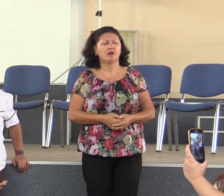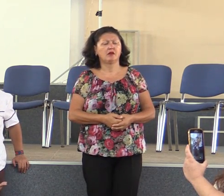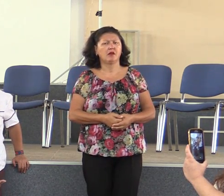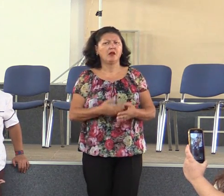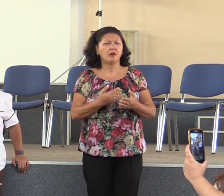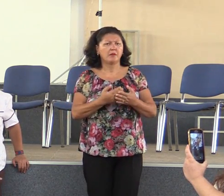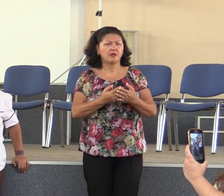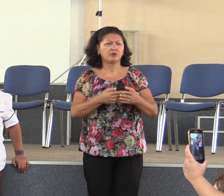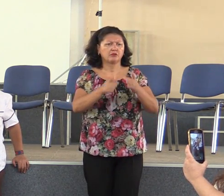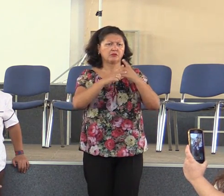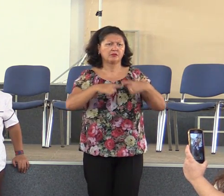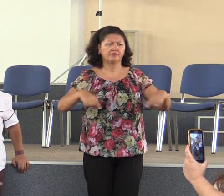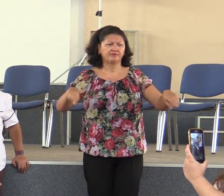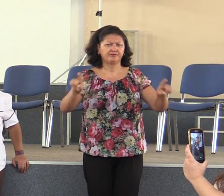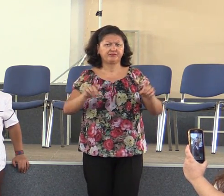pentru tot ce